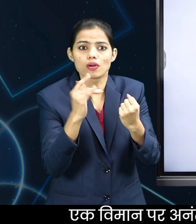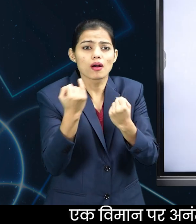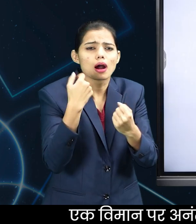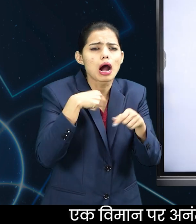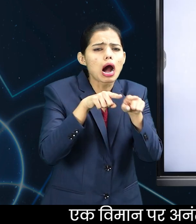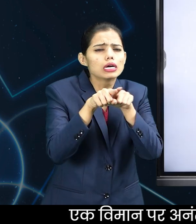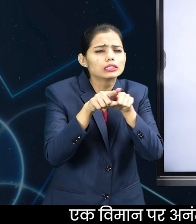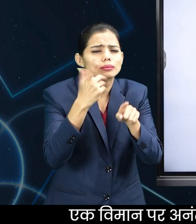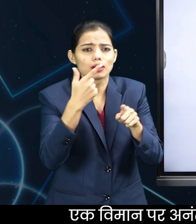करें।